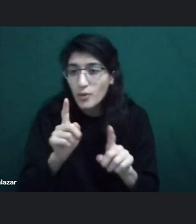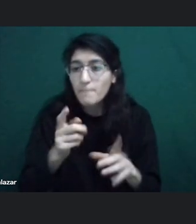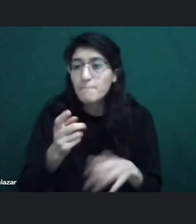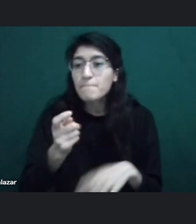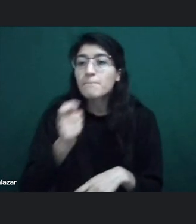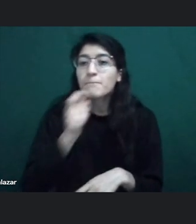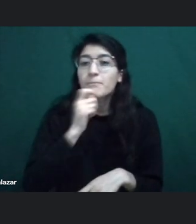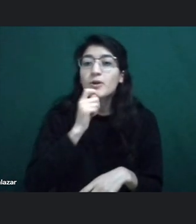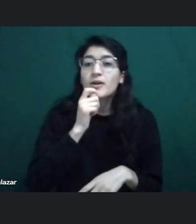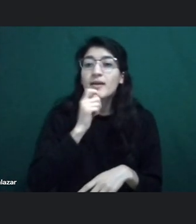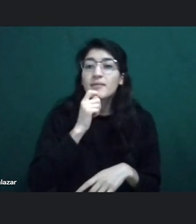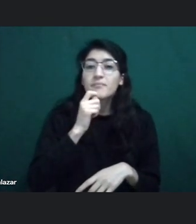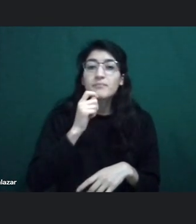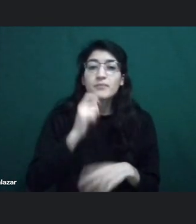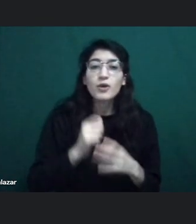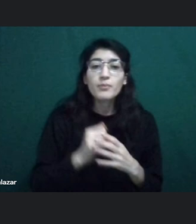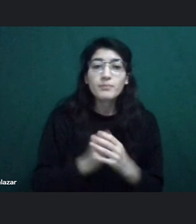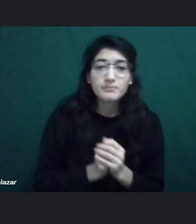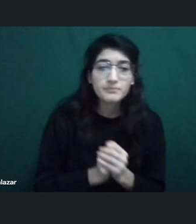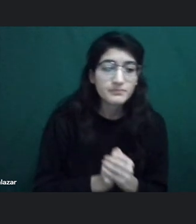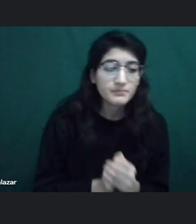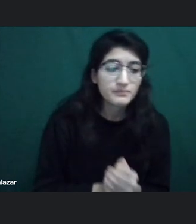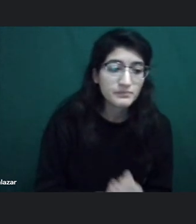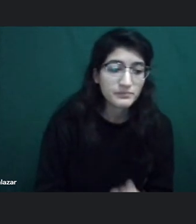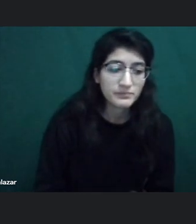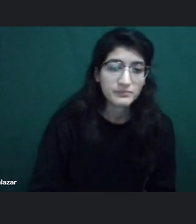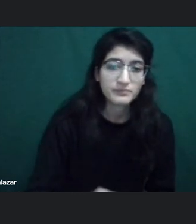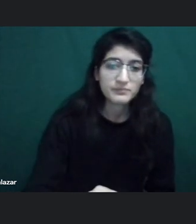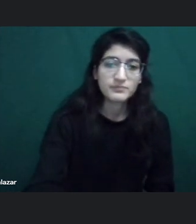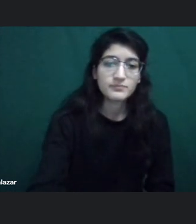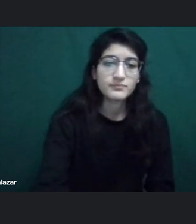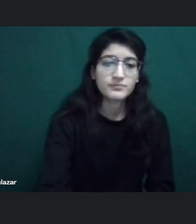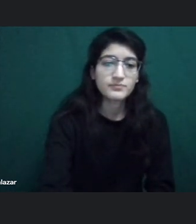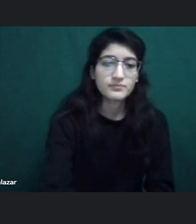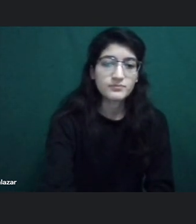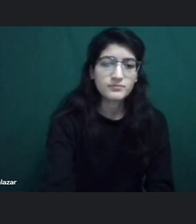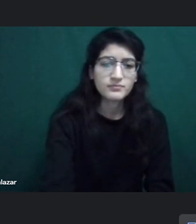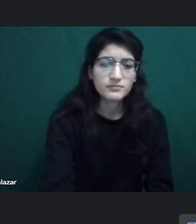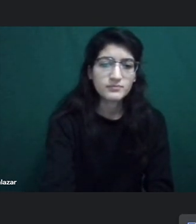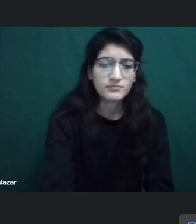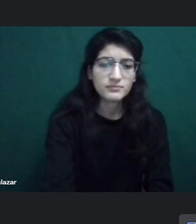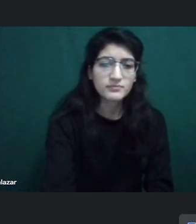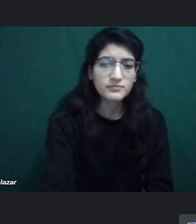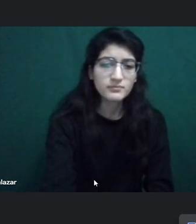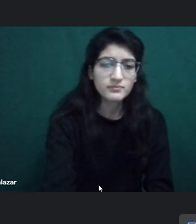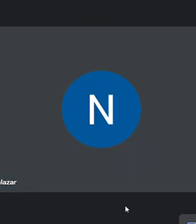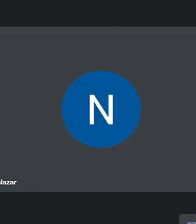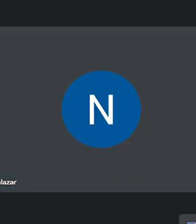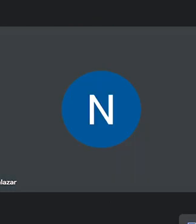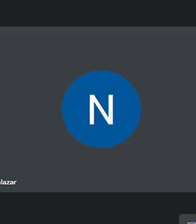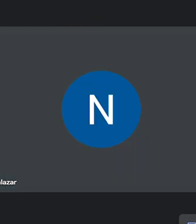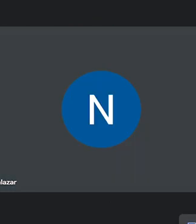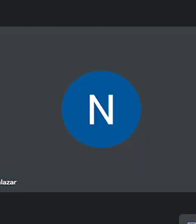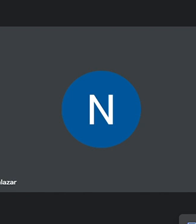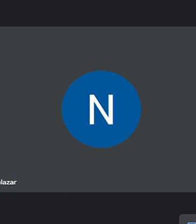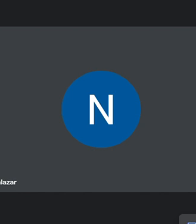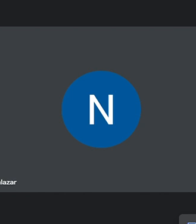y por ejemplo, can y may no tiene el tiempo futuro.